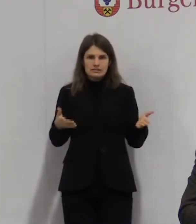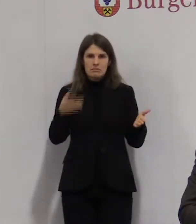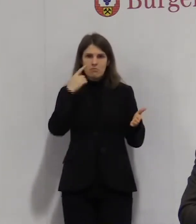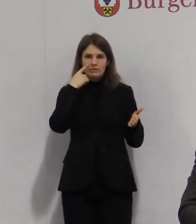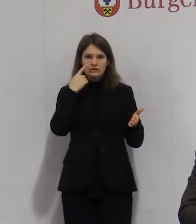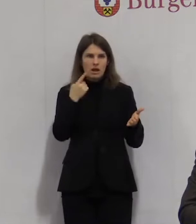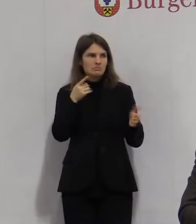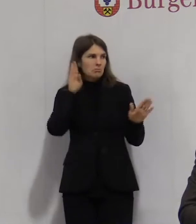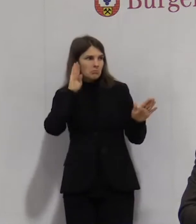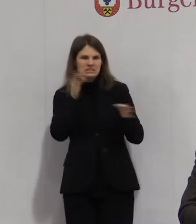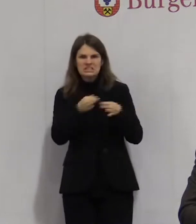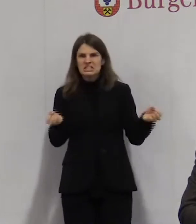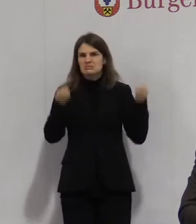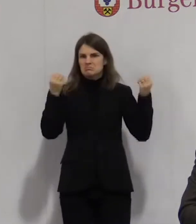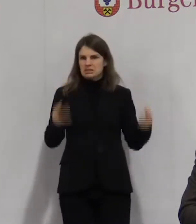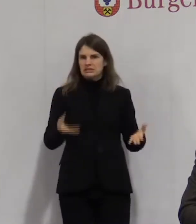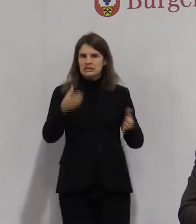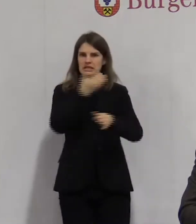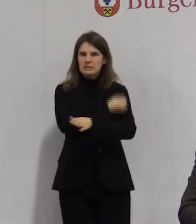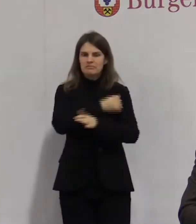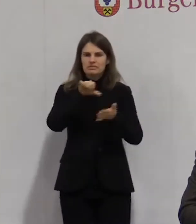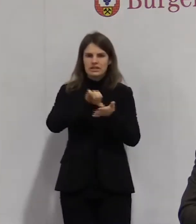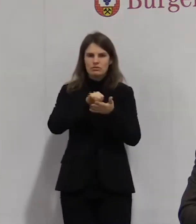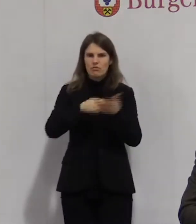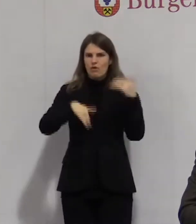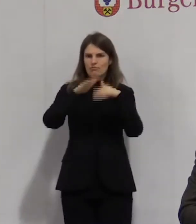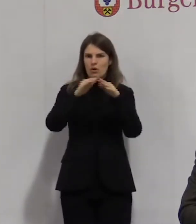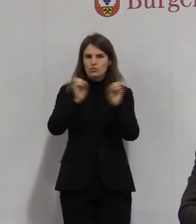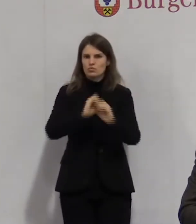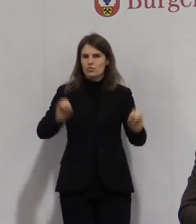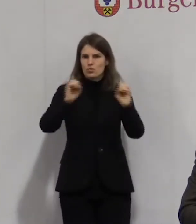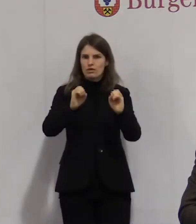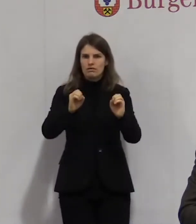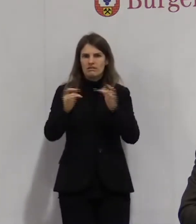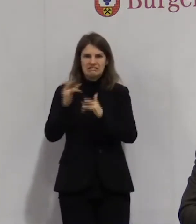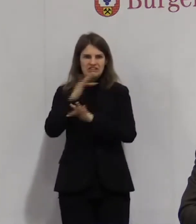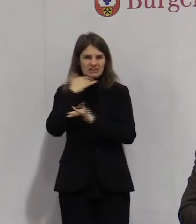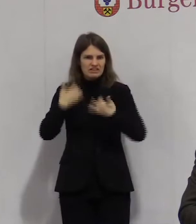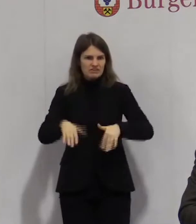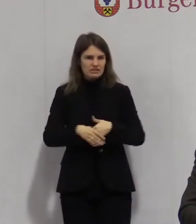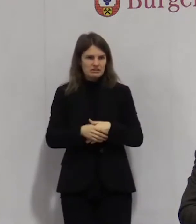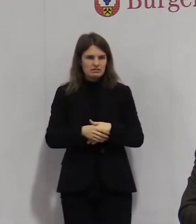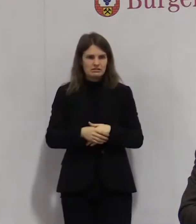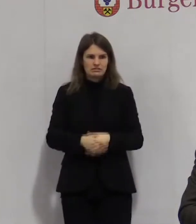bislang überhaupt noch nichts unternommen hätten, dieses Impfzentrum einzurichten. Und da gab es große Kritik.